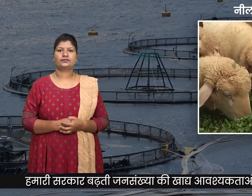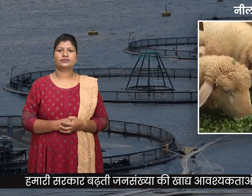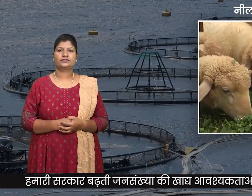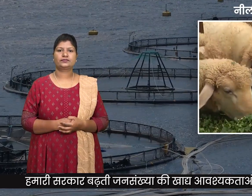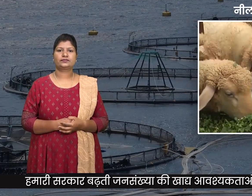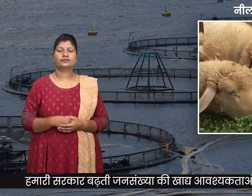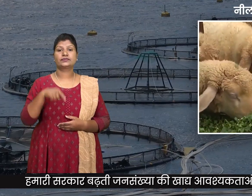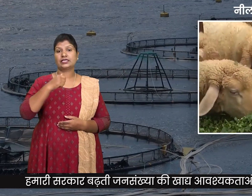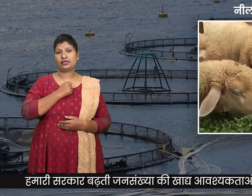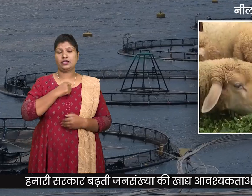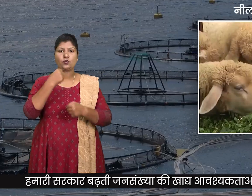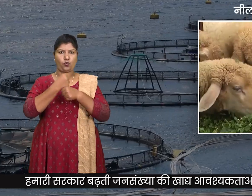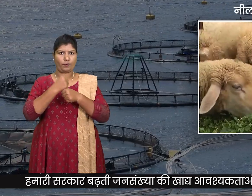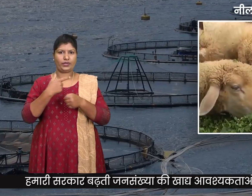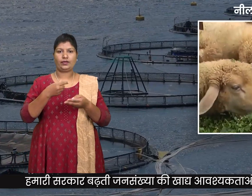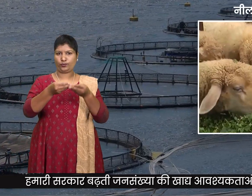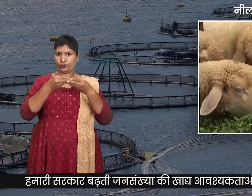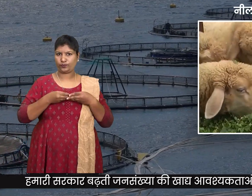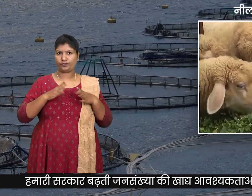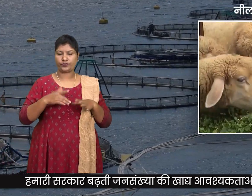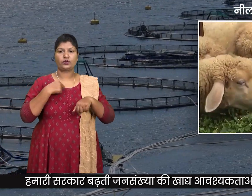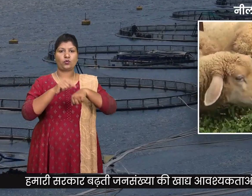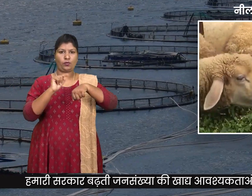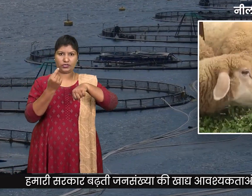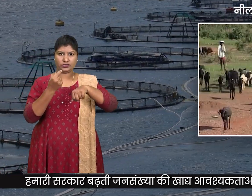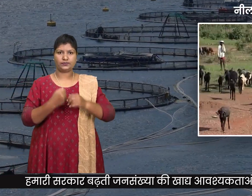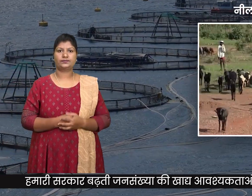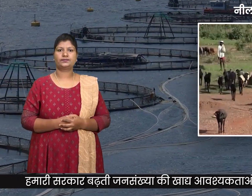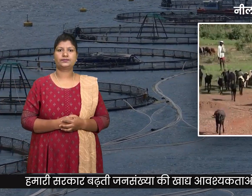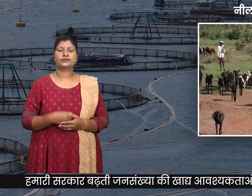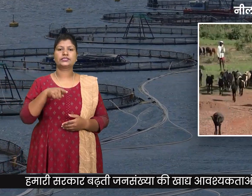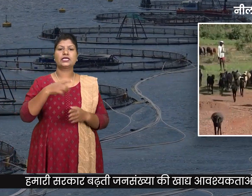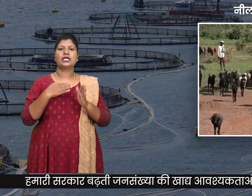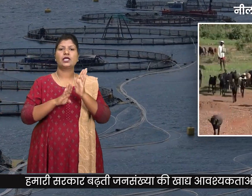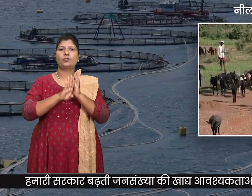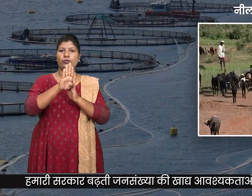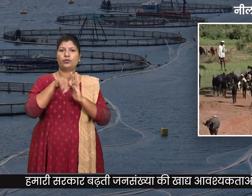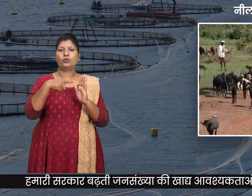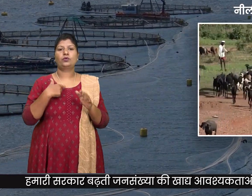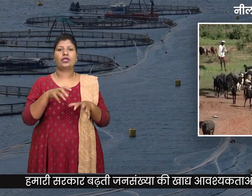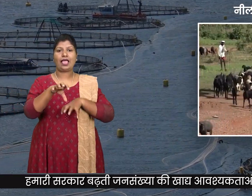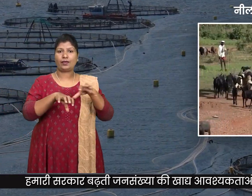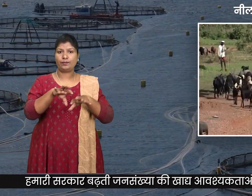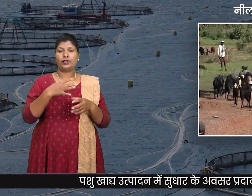हमारी सरकार बढ़ती जनसंख्या की खाद्य आवश्यकताओं को पूरा करने के लिए